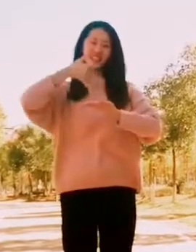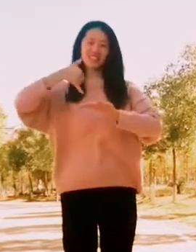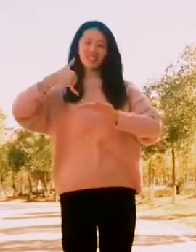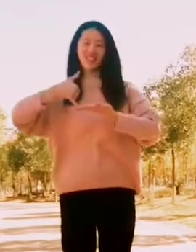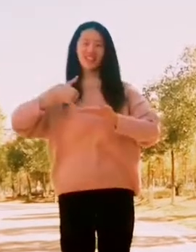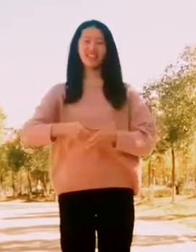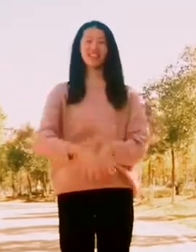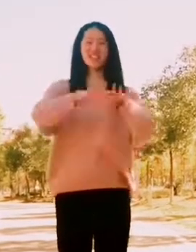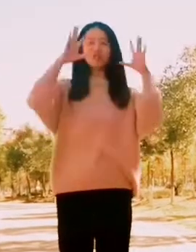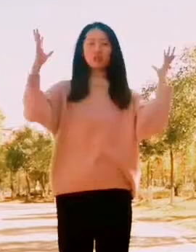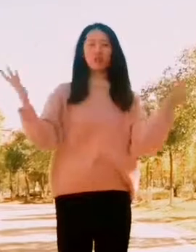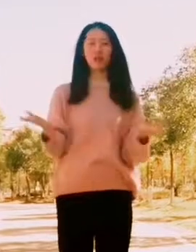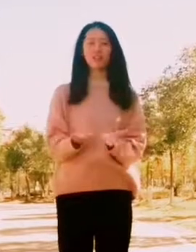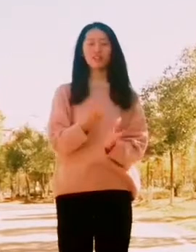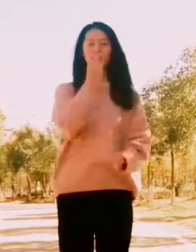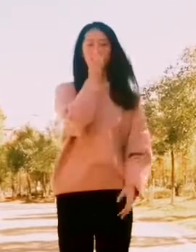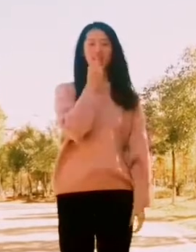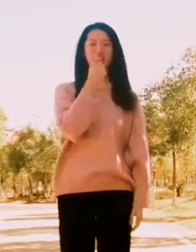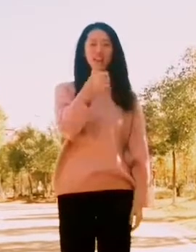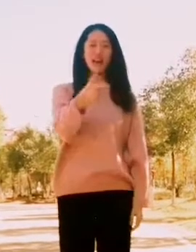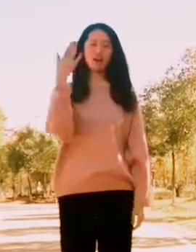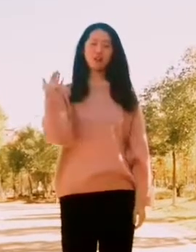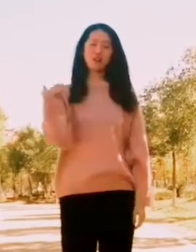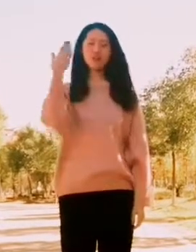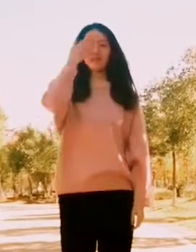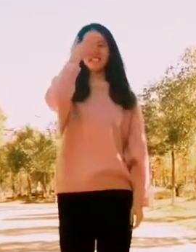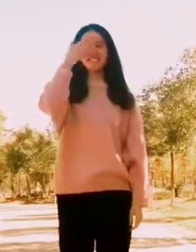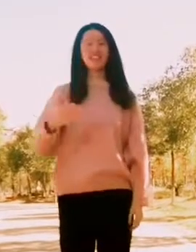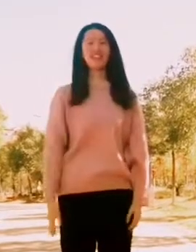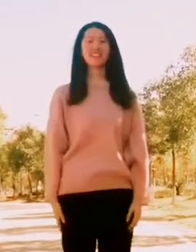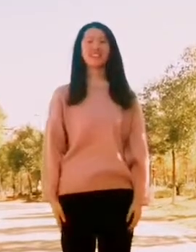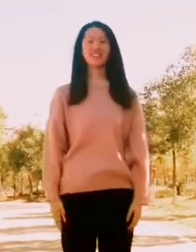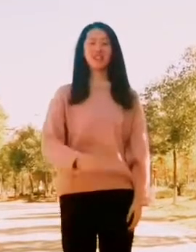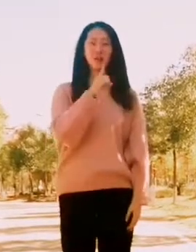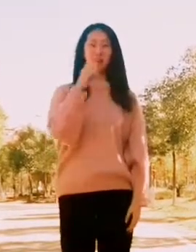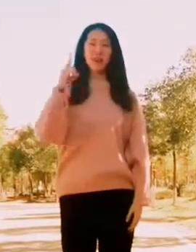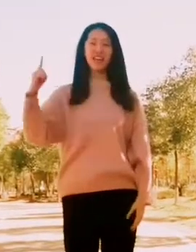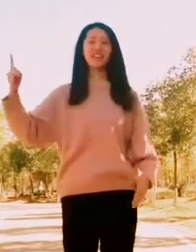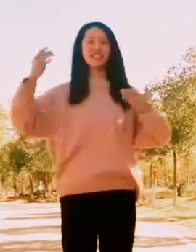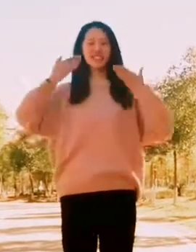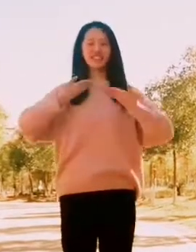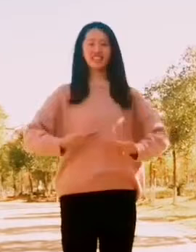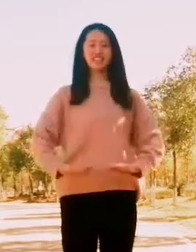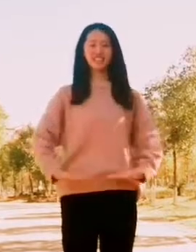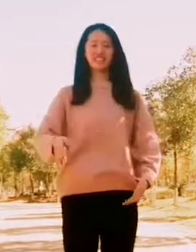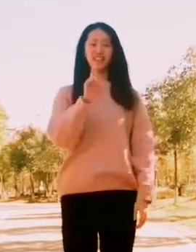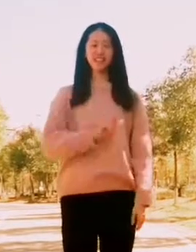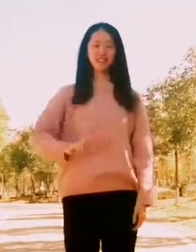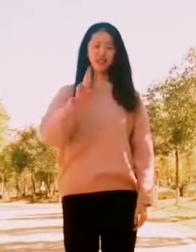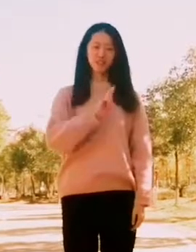在眼前，所有的美好都被纪念，每一个今天都